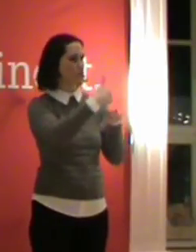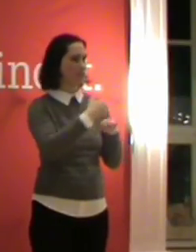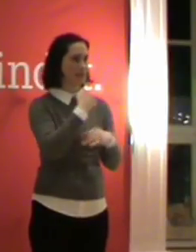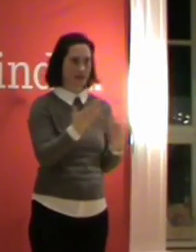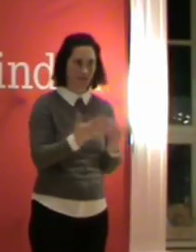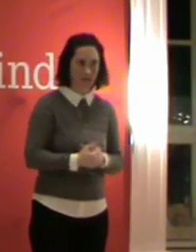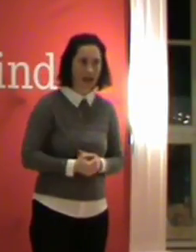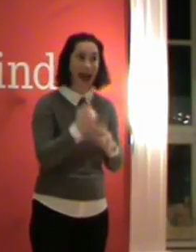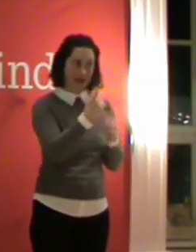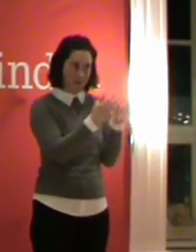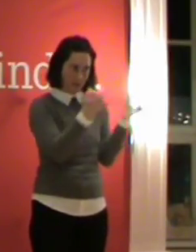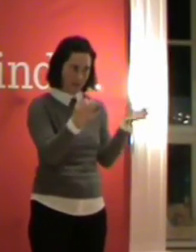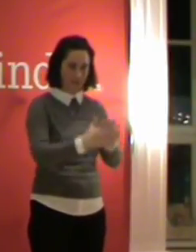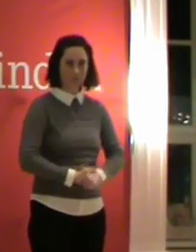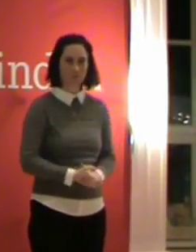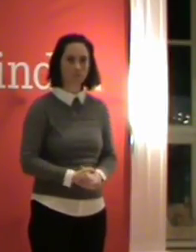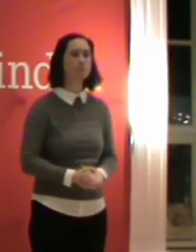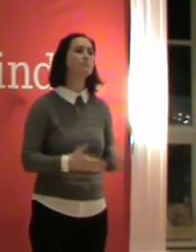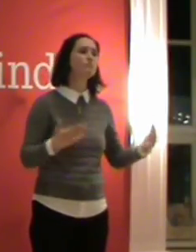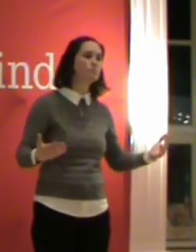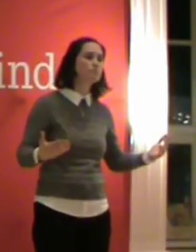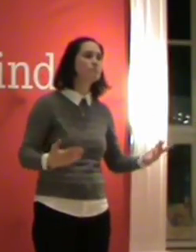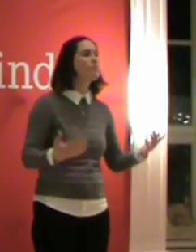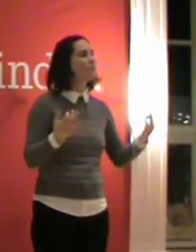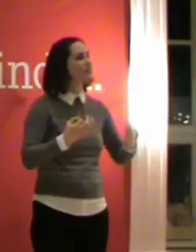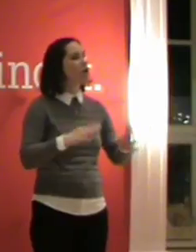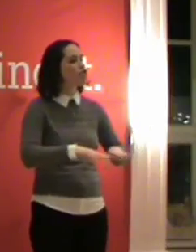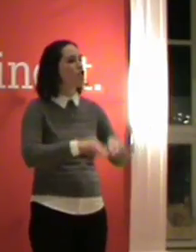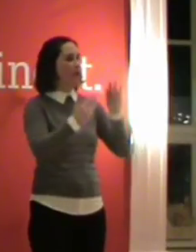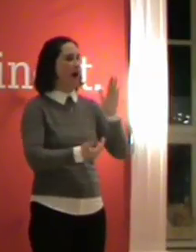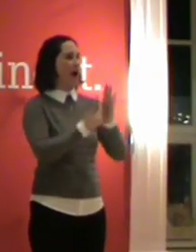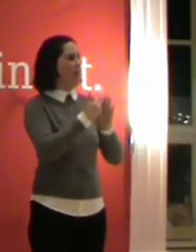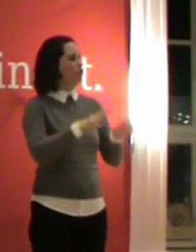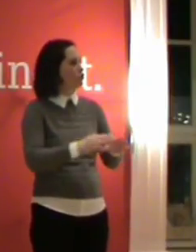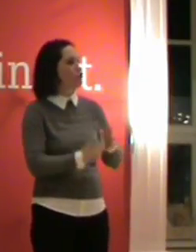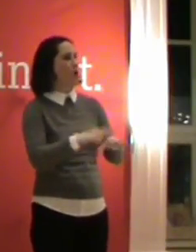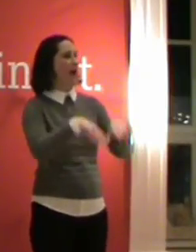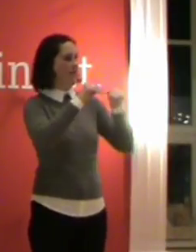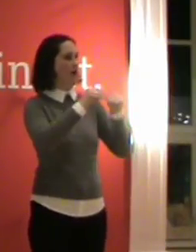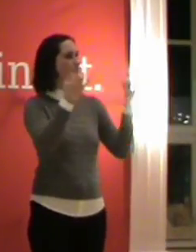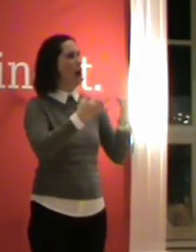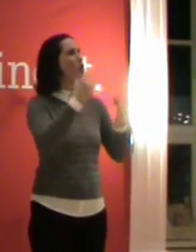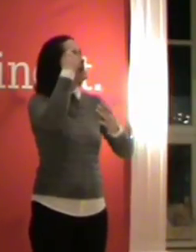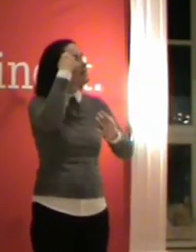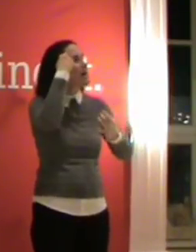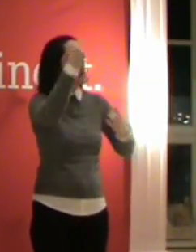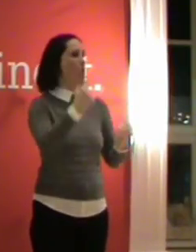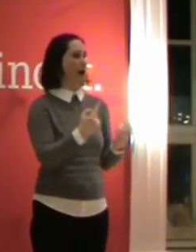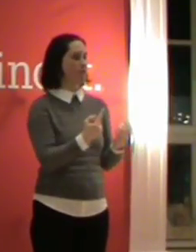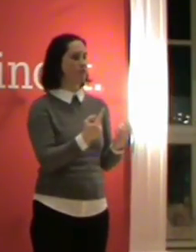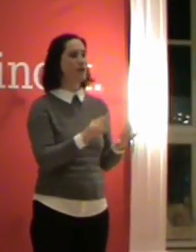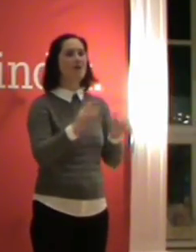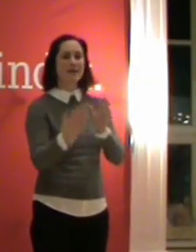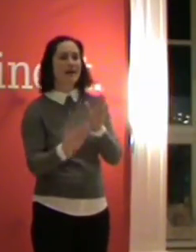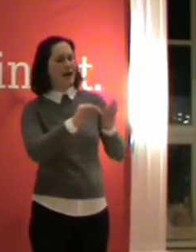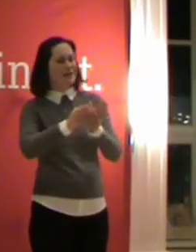er sagt einen schönen Satz da drin, es braucht einen glaubwürdigen Neuanfang jenseits der großen Koalition. Da hat er einfach recht. Er hat